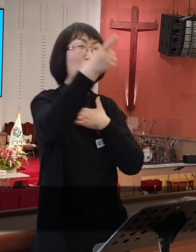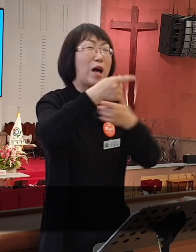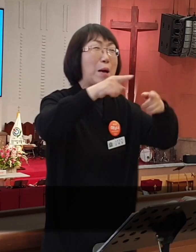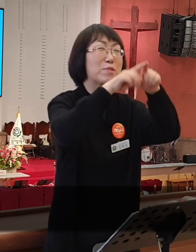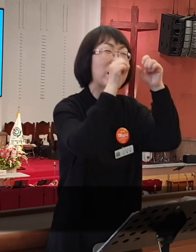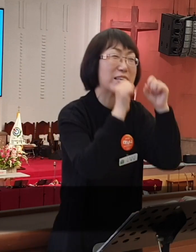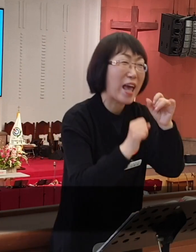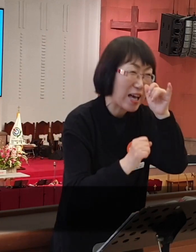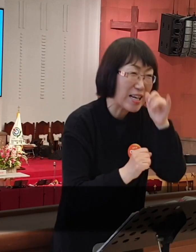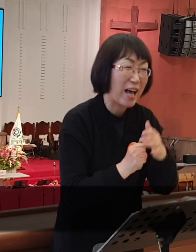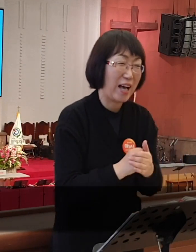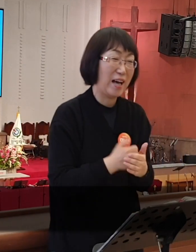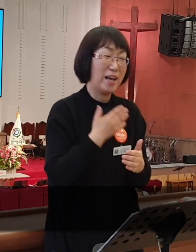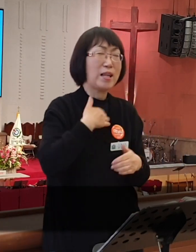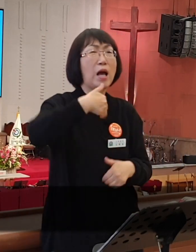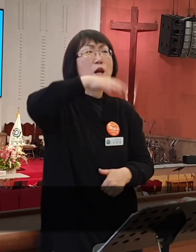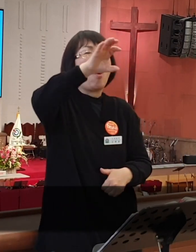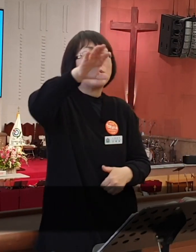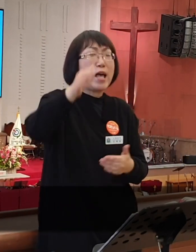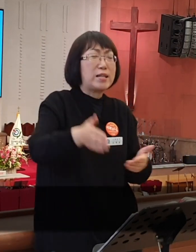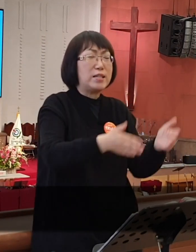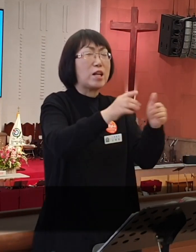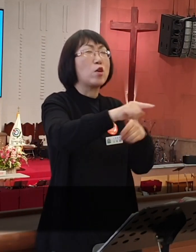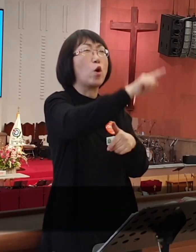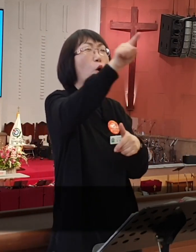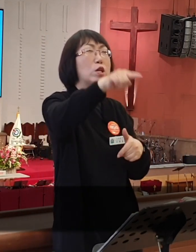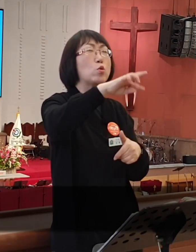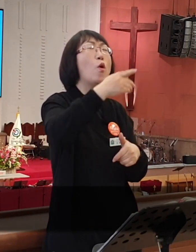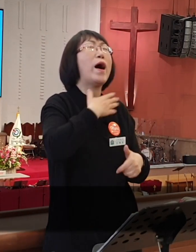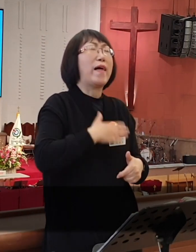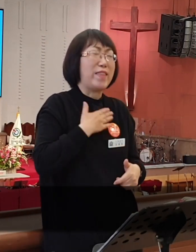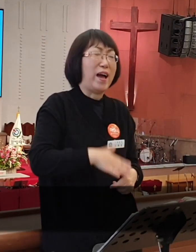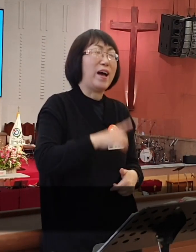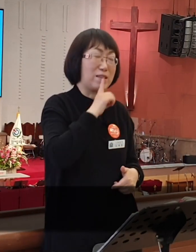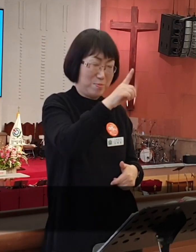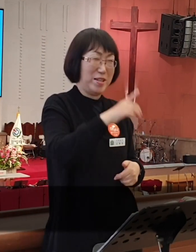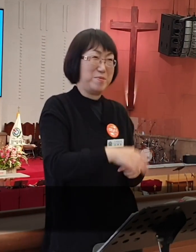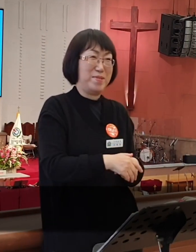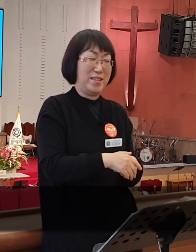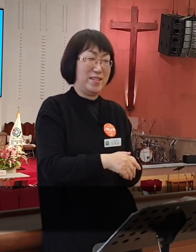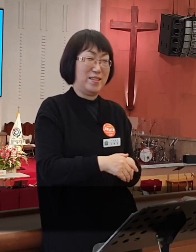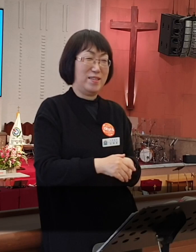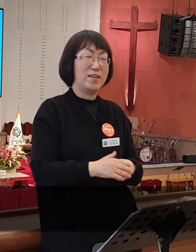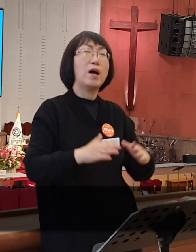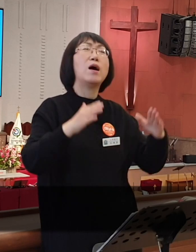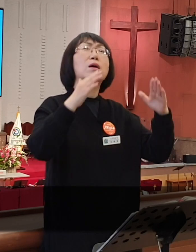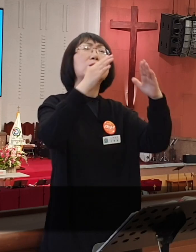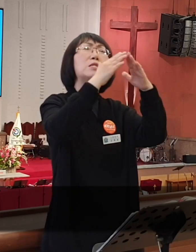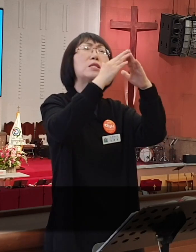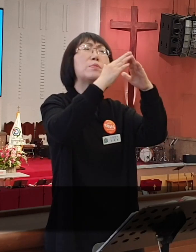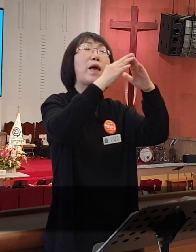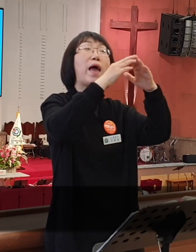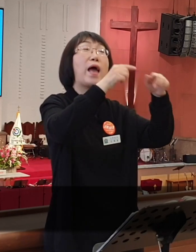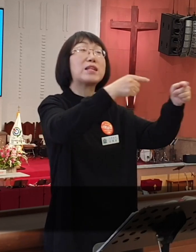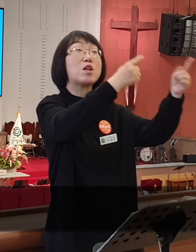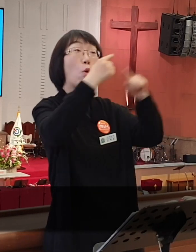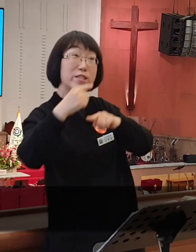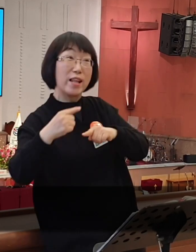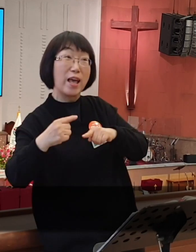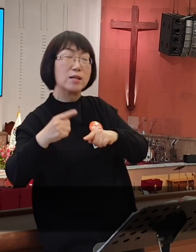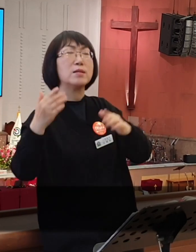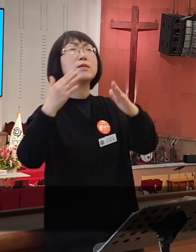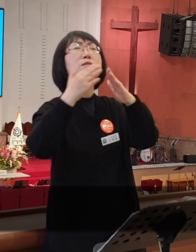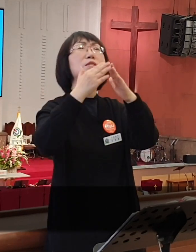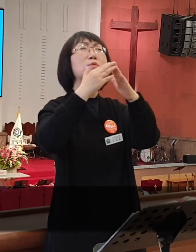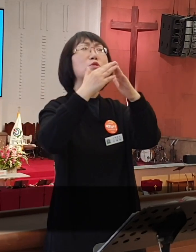너희도 있게 하리라. 내가 가는 곳에 그 길을 너희가 알리라. 아멘. 어디요? 집에 들이신대요. 집에. 그